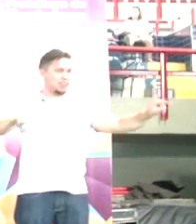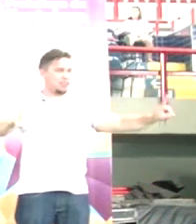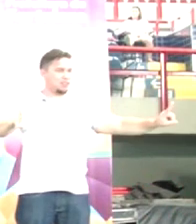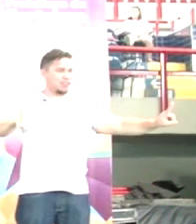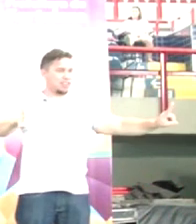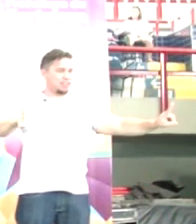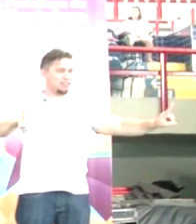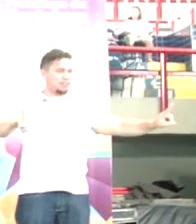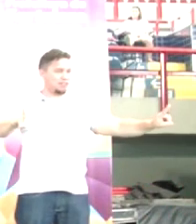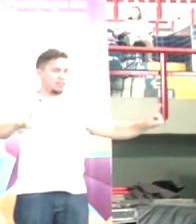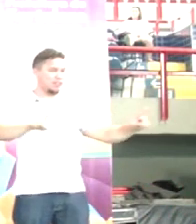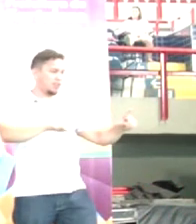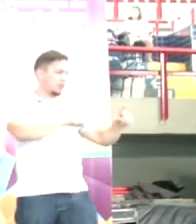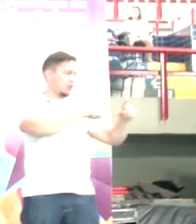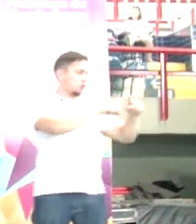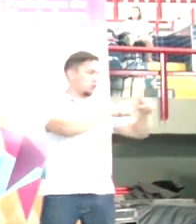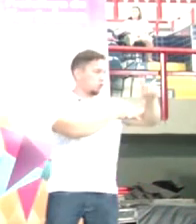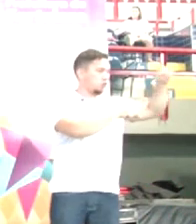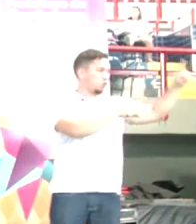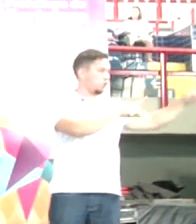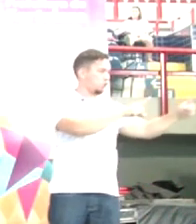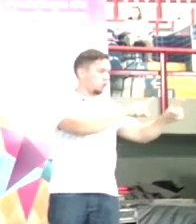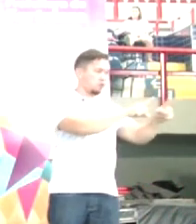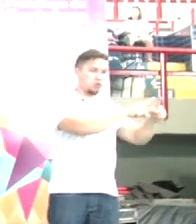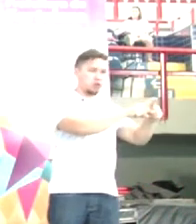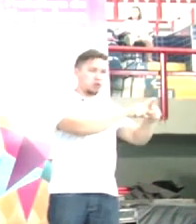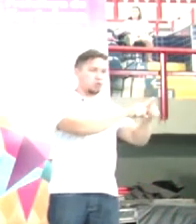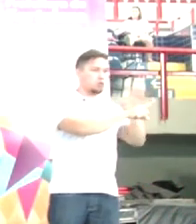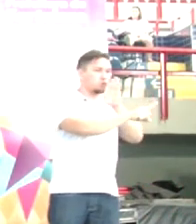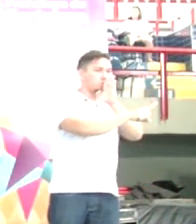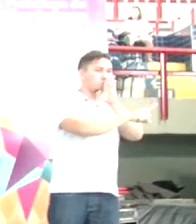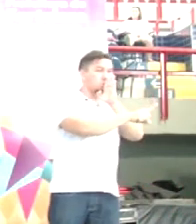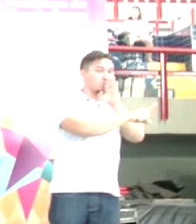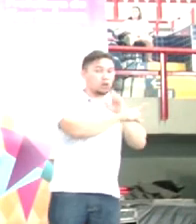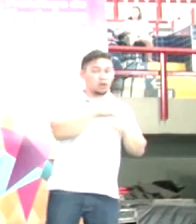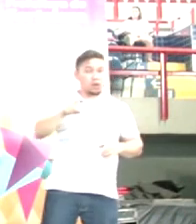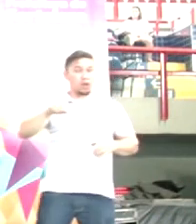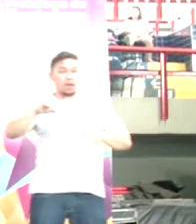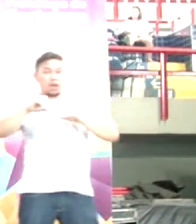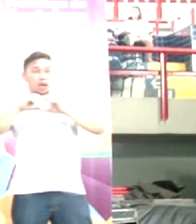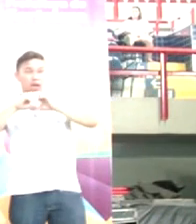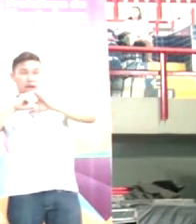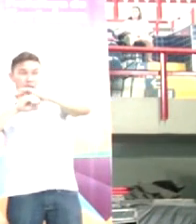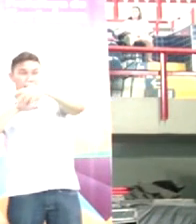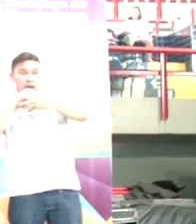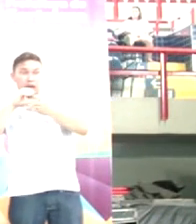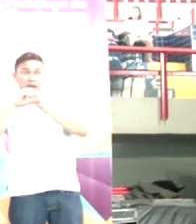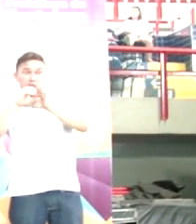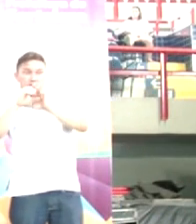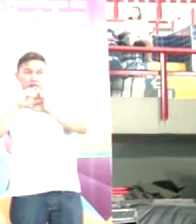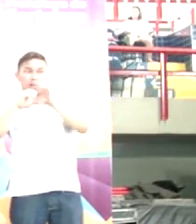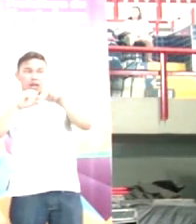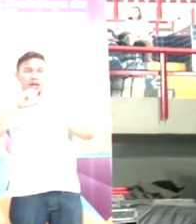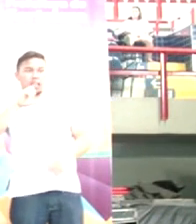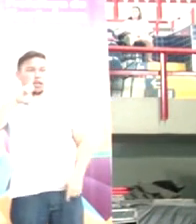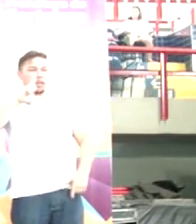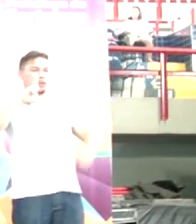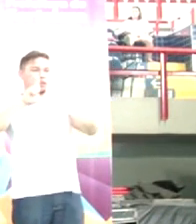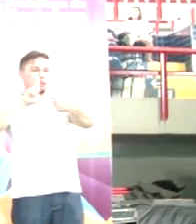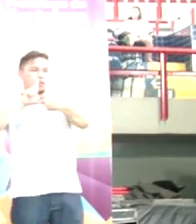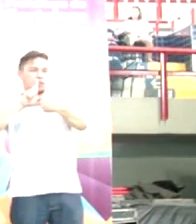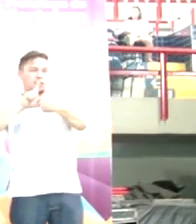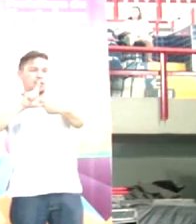no espaço. Uma região tridimensional, digamos assim. Círculo é um plano, é uma região